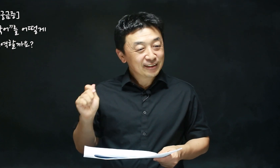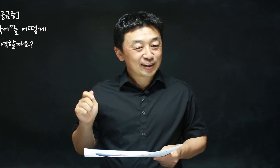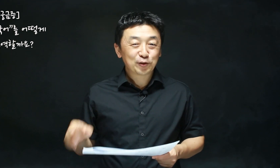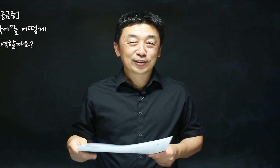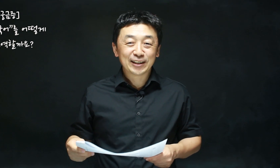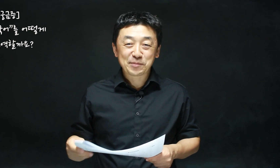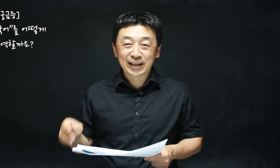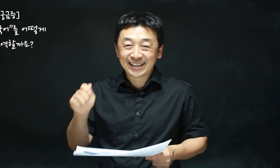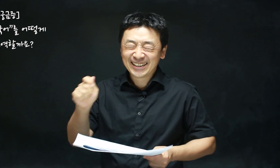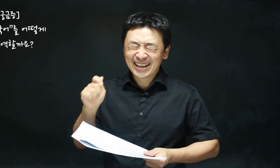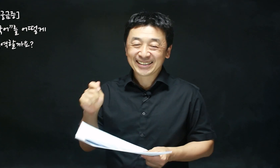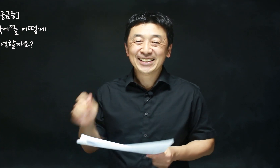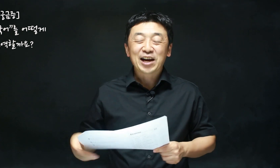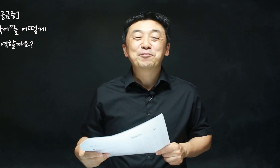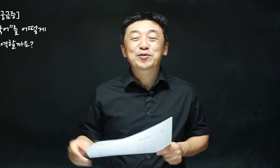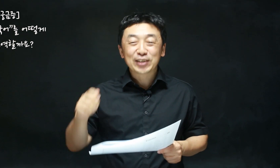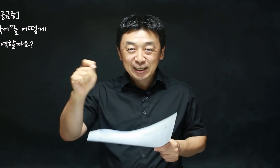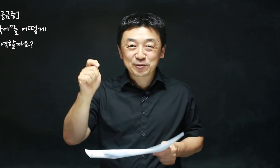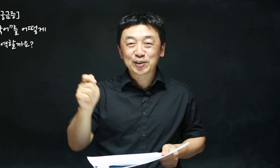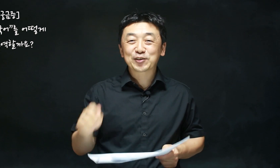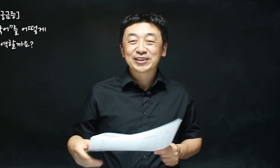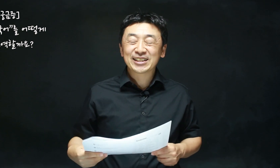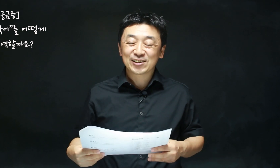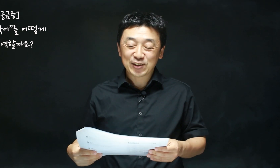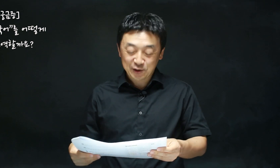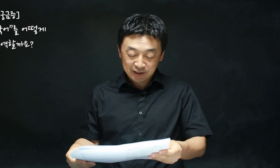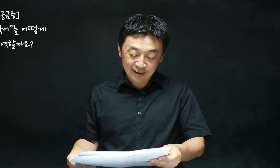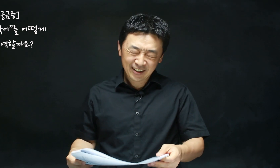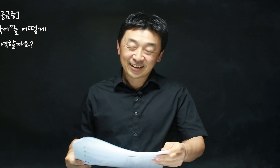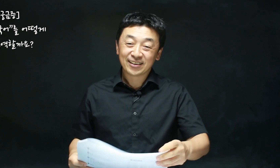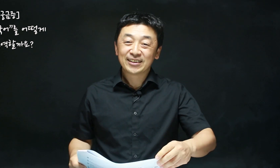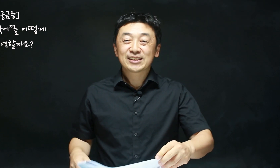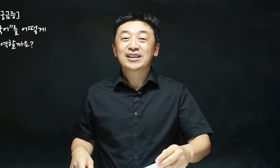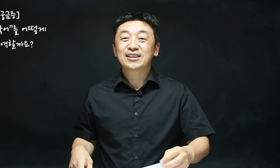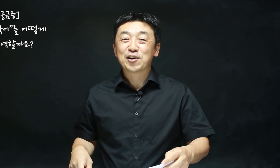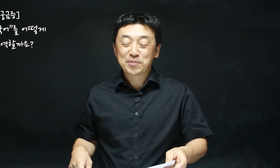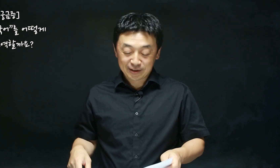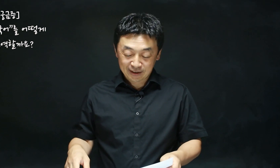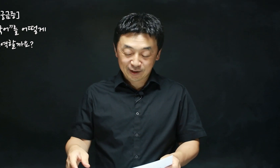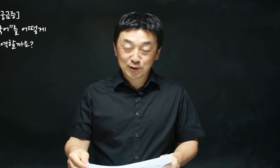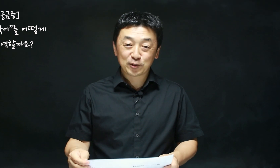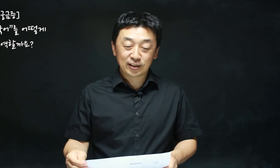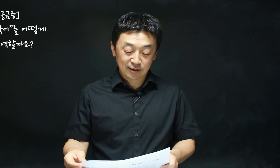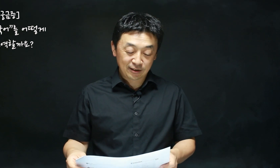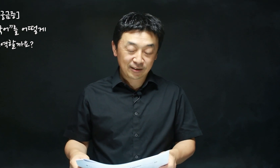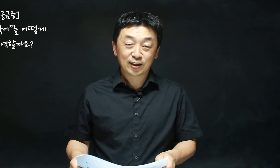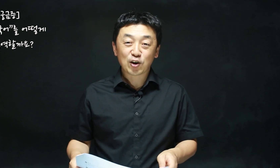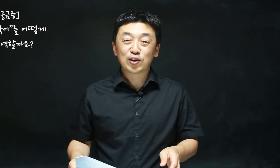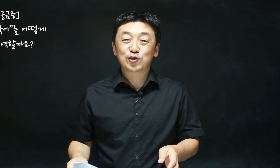나올 수 있으려나 모르겠네요. 하여튼 다다음 주 정도에는 책을 들고 나올 건데, 책이 나오면 여러분들이 격려해